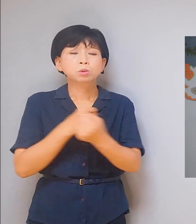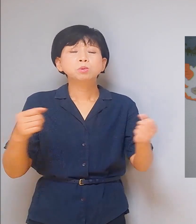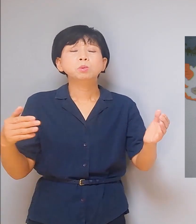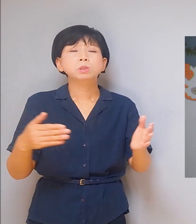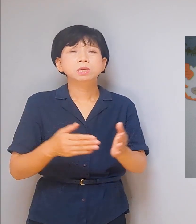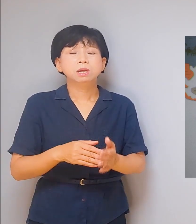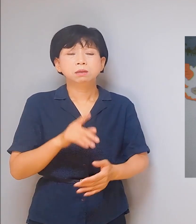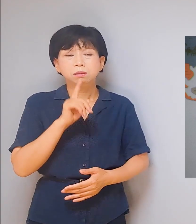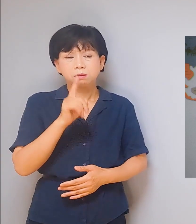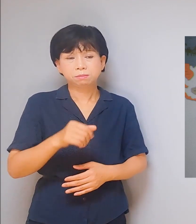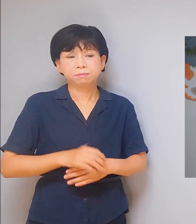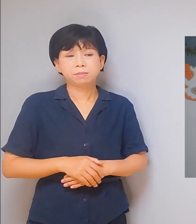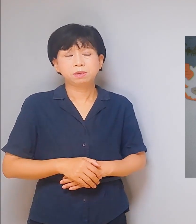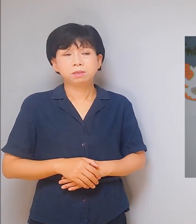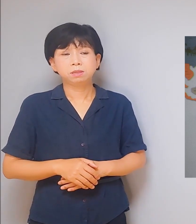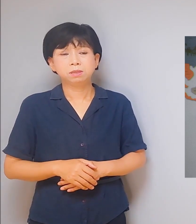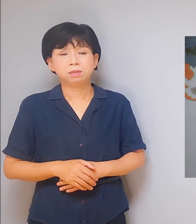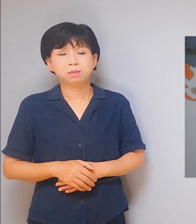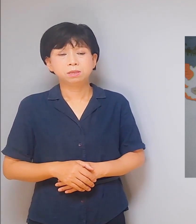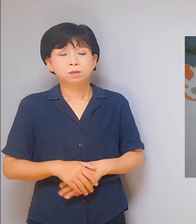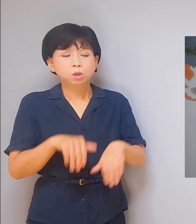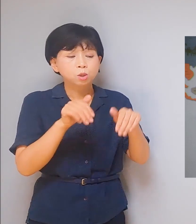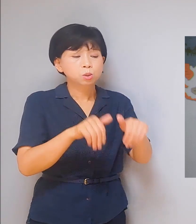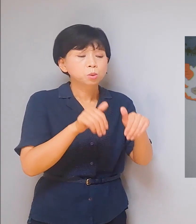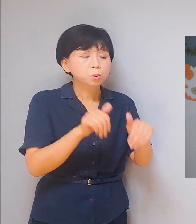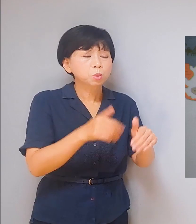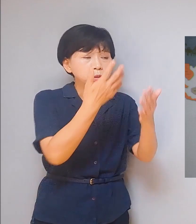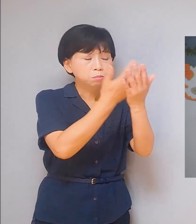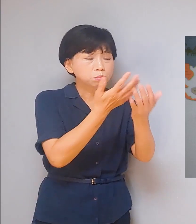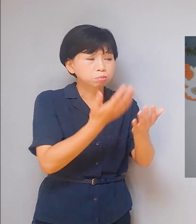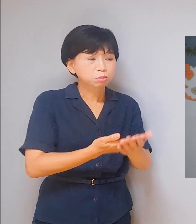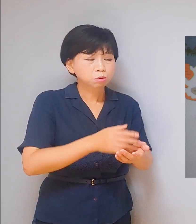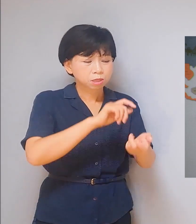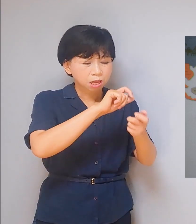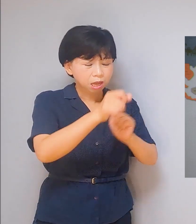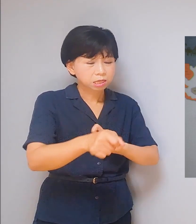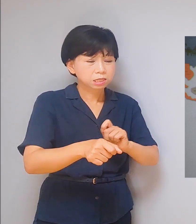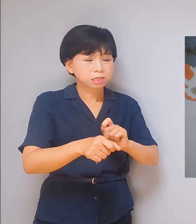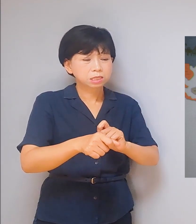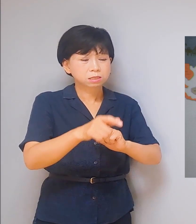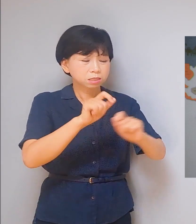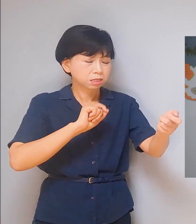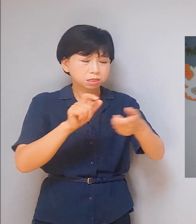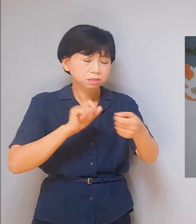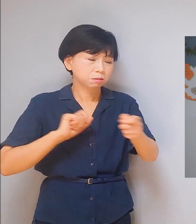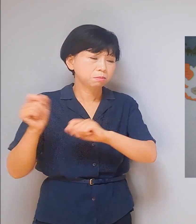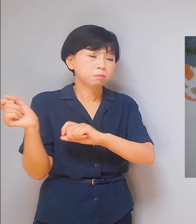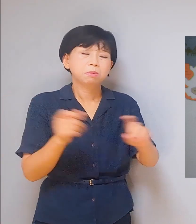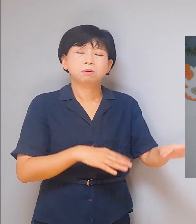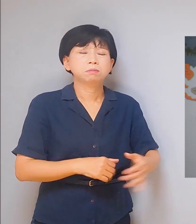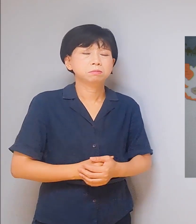합니다. 그래서 그 노예 문서를 다 찢어버리신 거죠. 그러니까 우리는